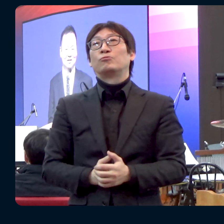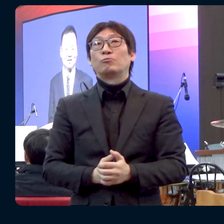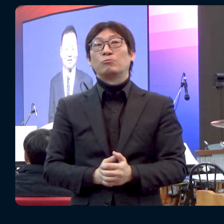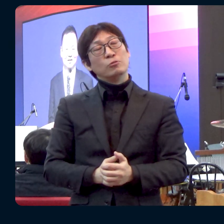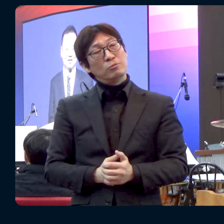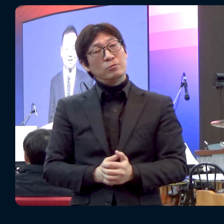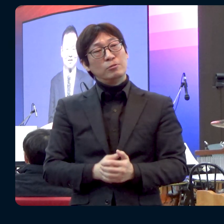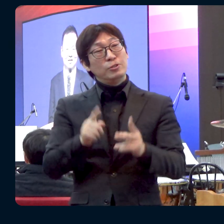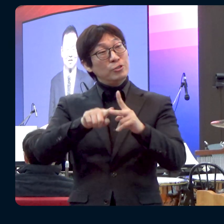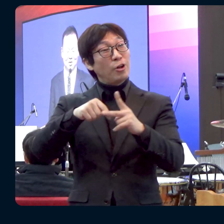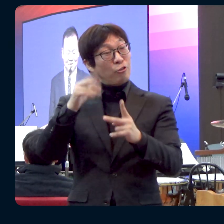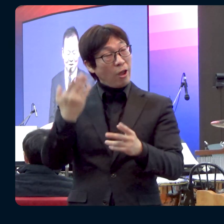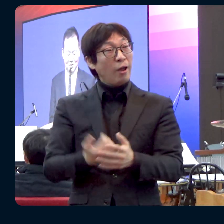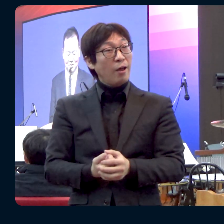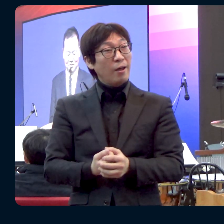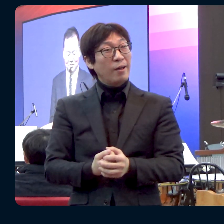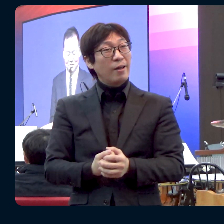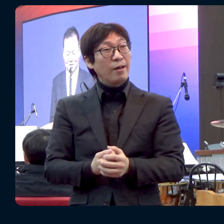보이십니까?